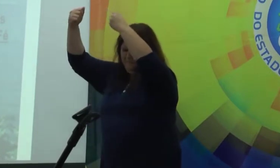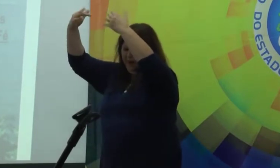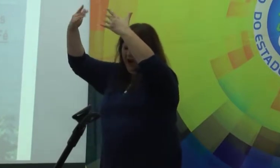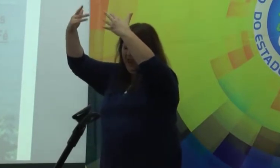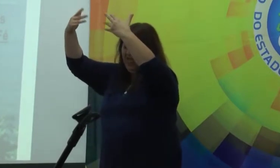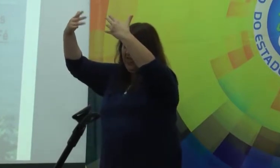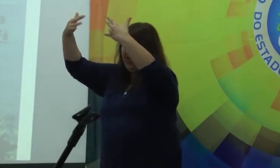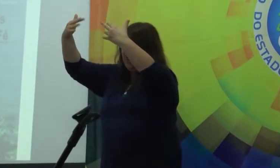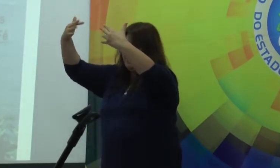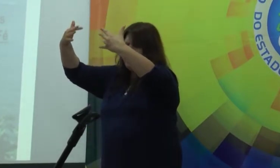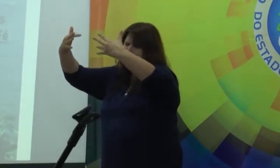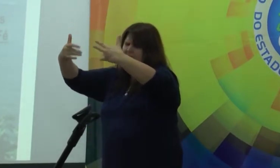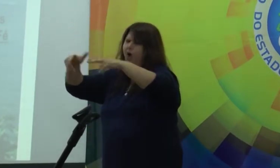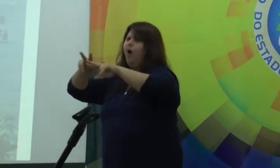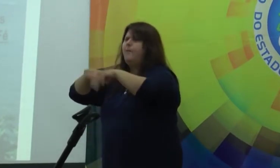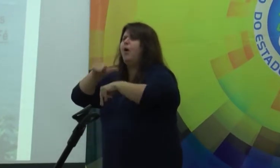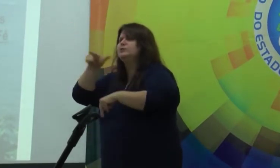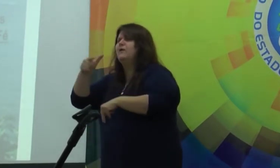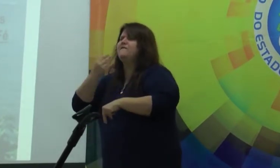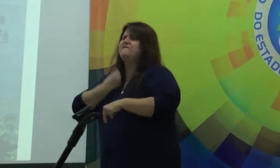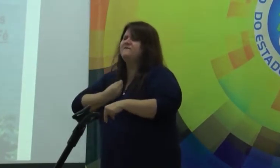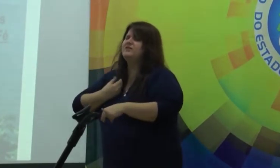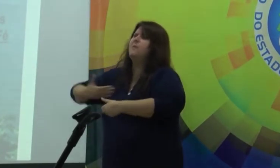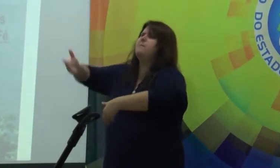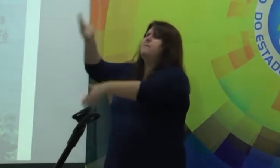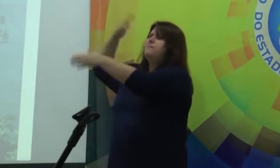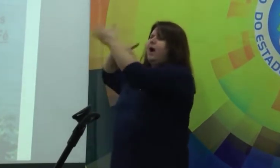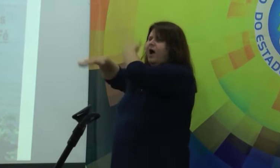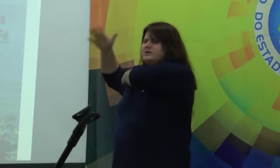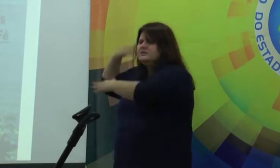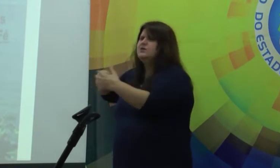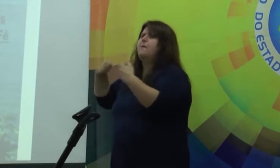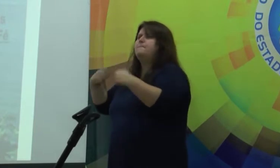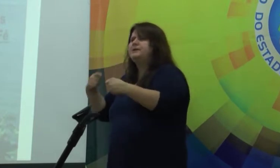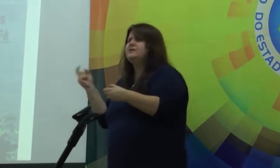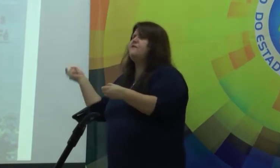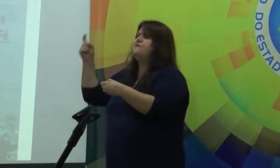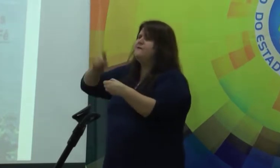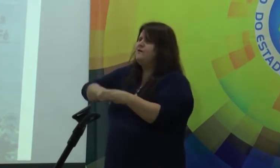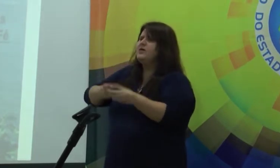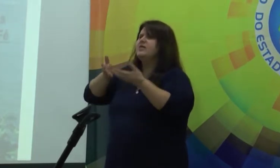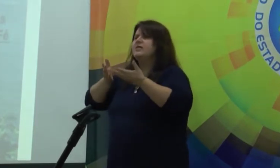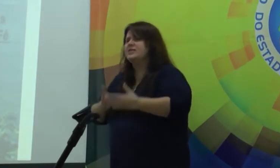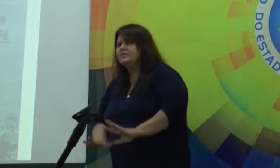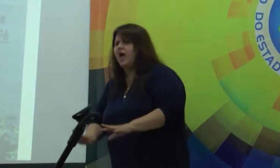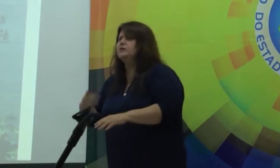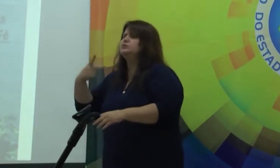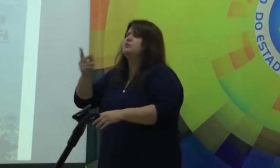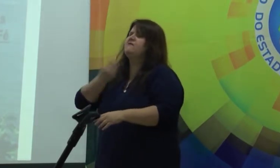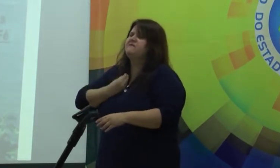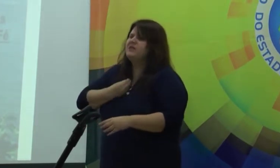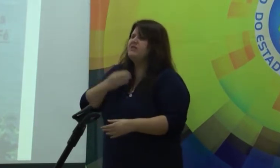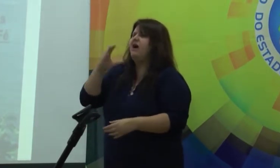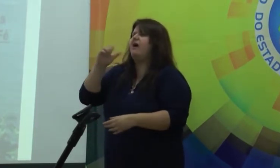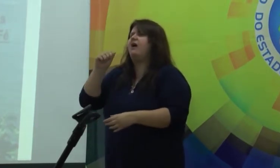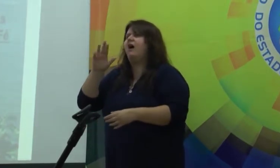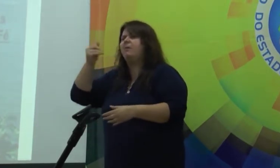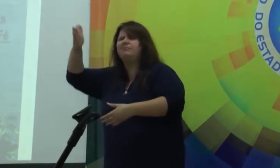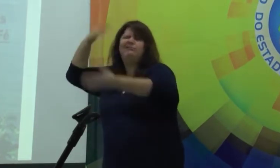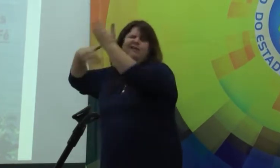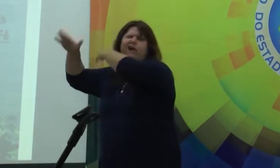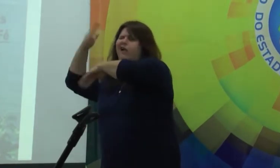aí Esmeralda então me explicou muita coisa da vida, de vidas passadas, de